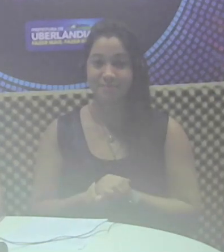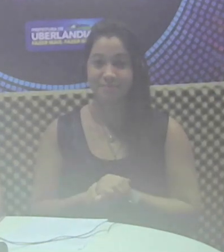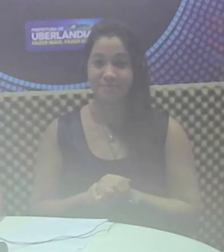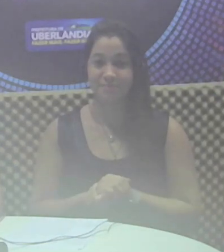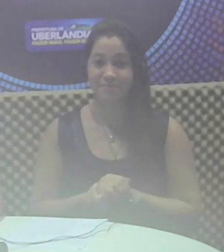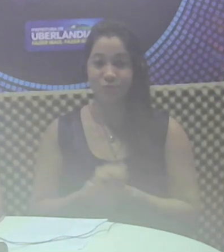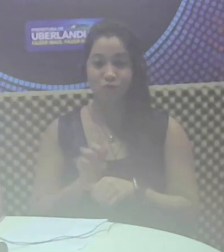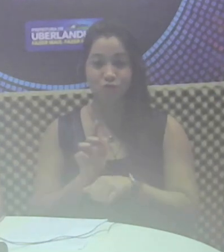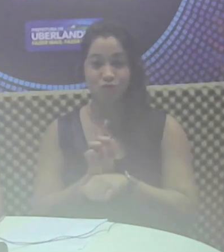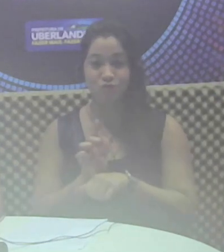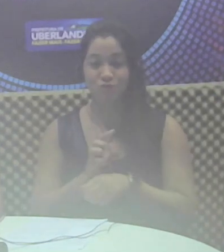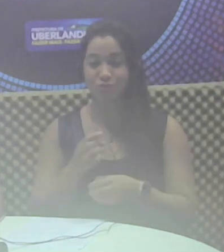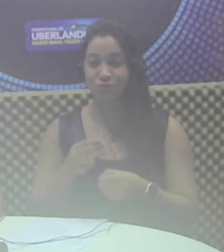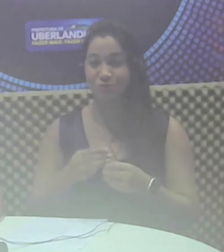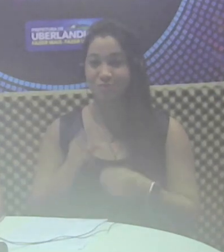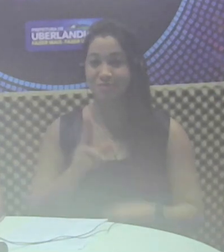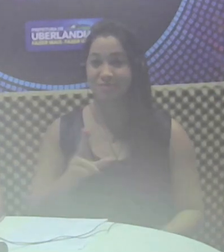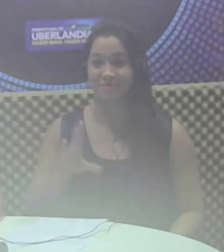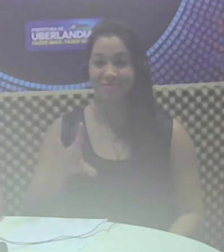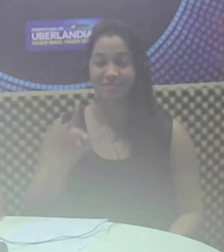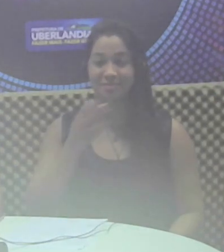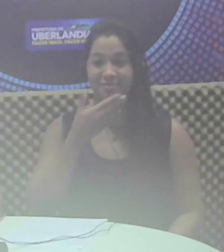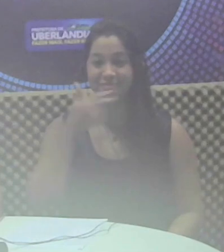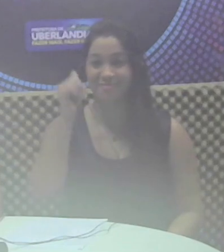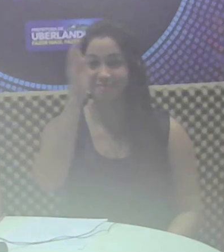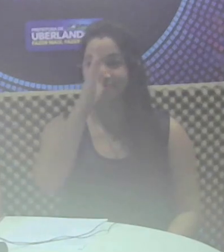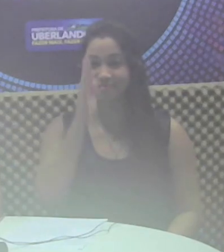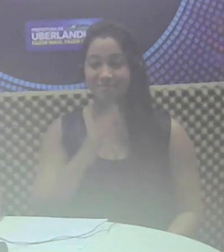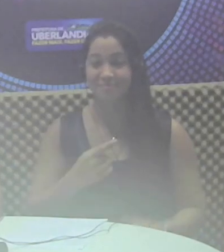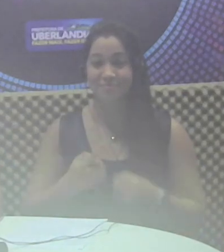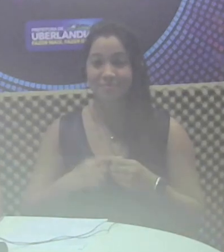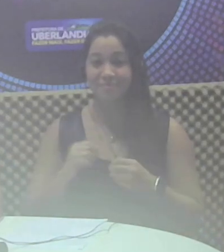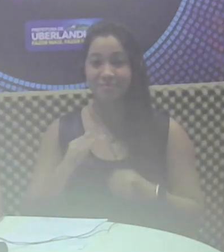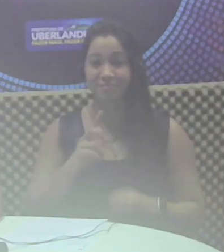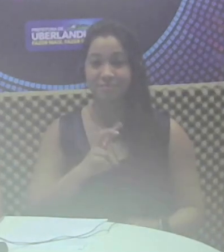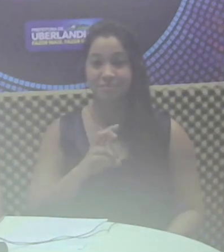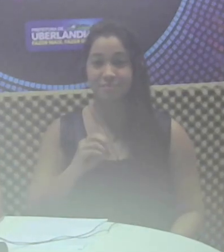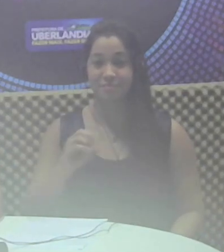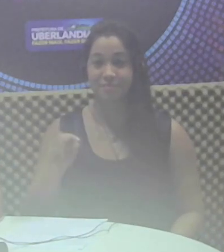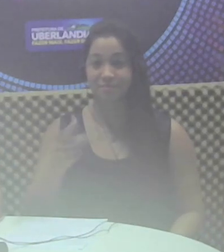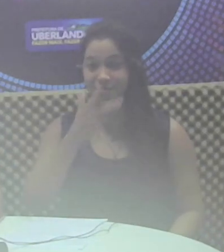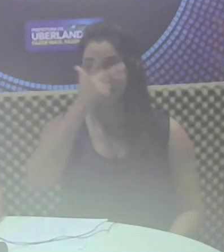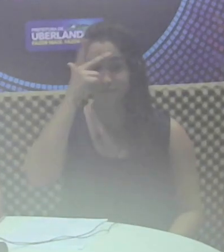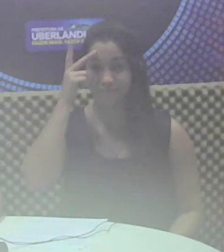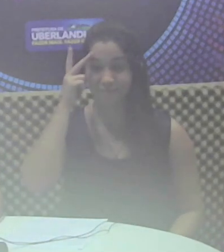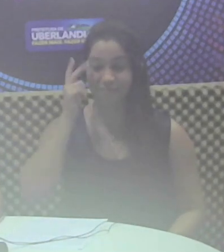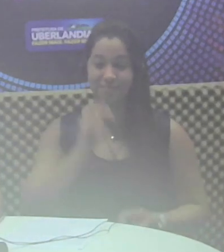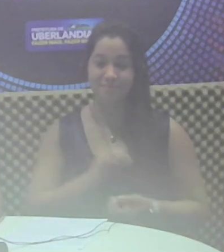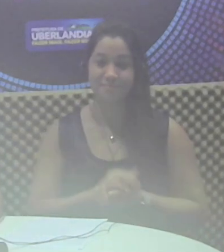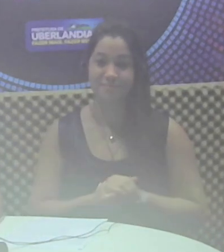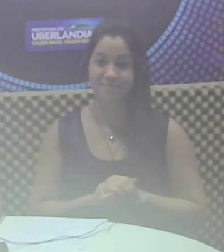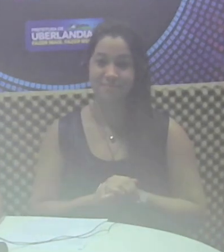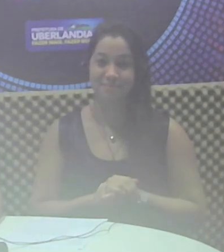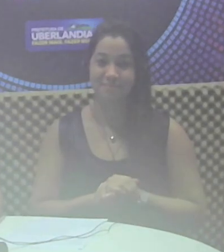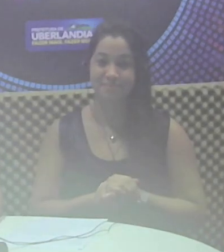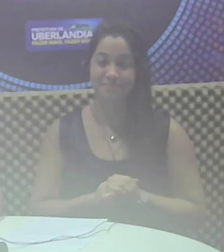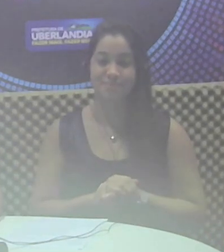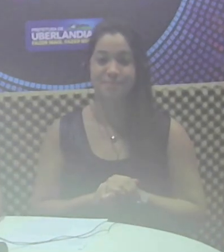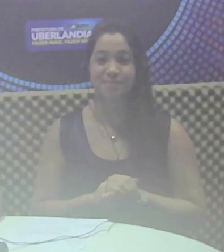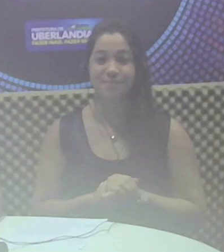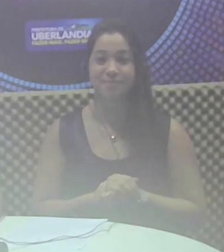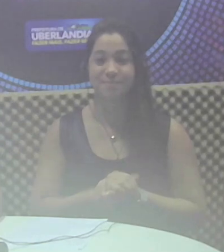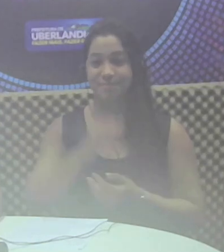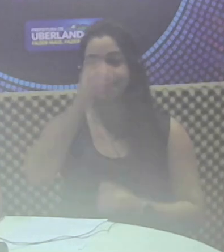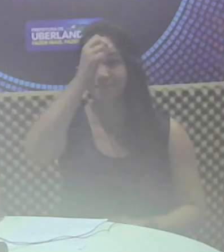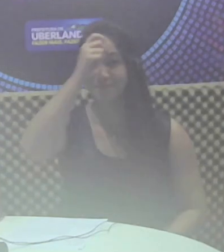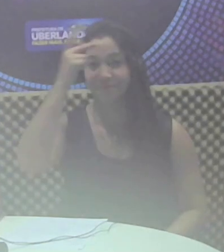Gestão Municipal de Uberlândia é eleita a melhor do Brasil entre cidades com mais de 500 mil habitantes. E ainda, a